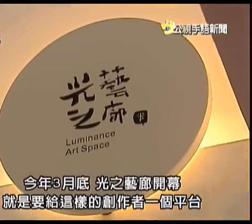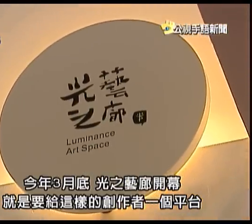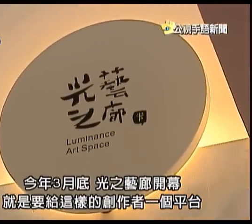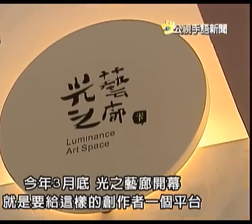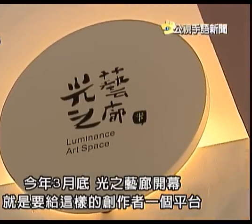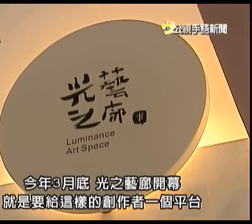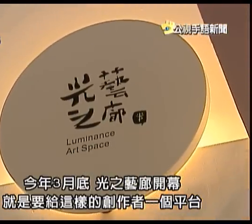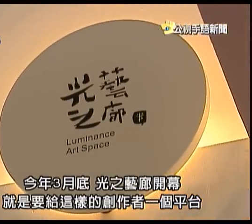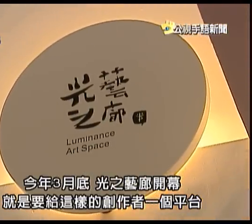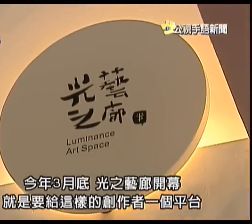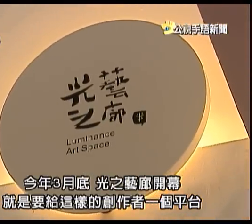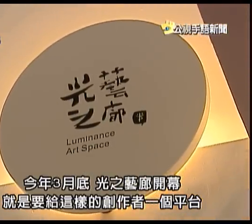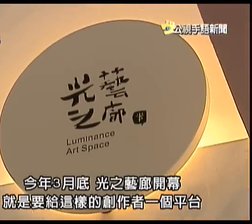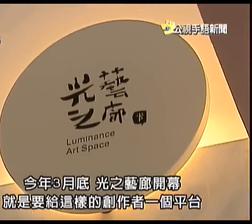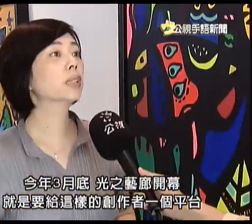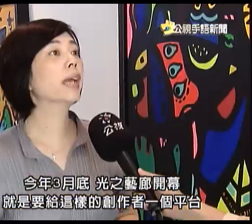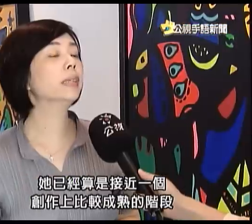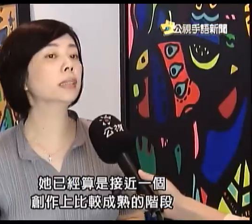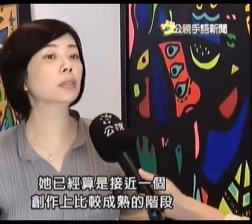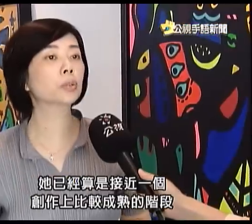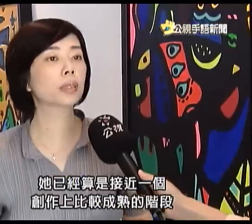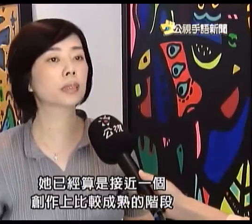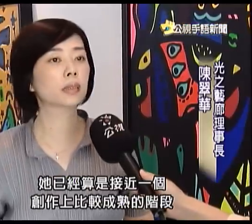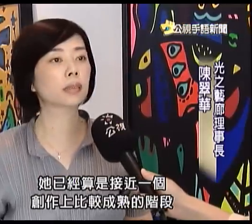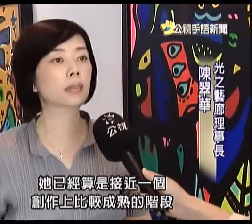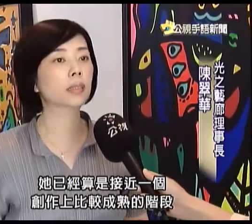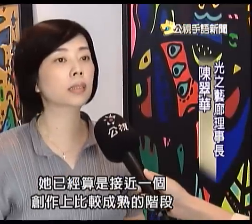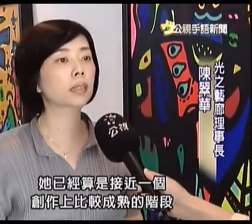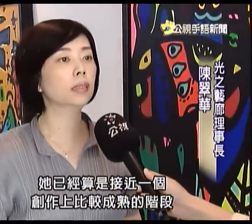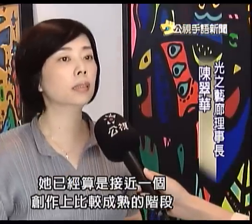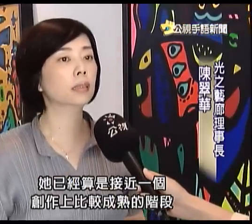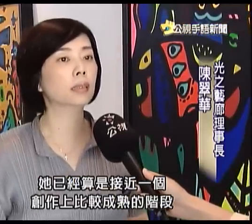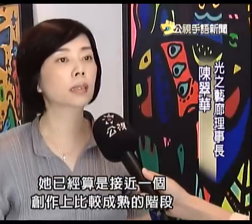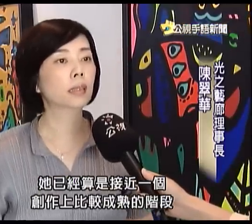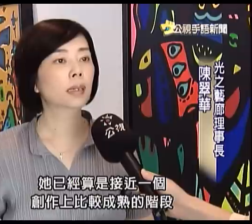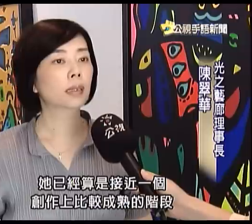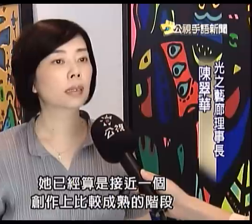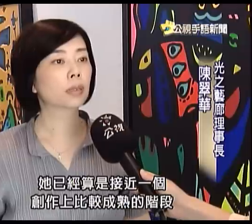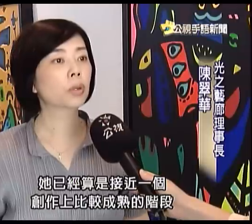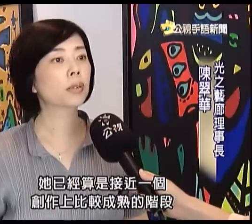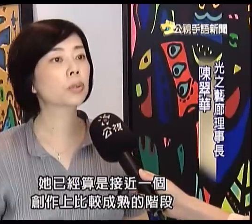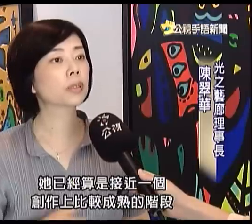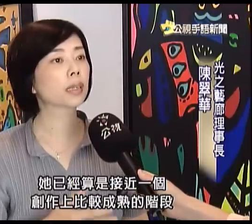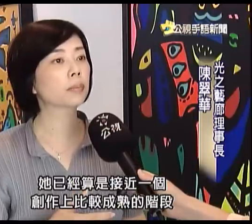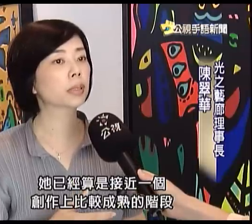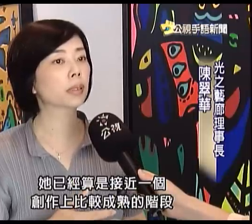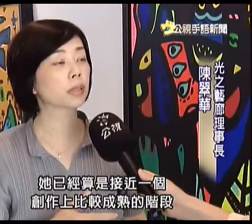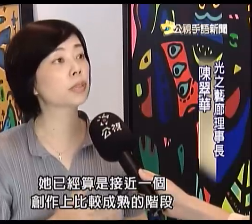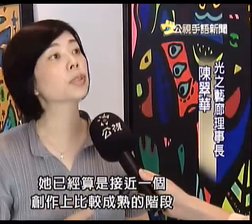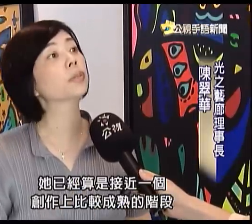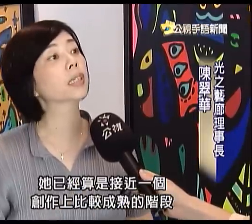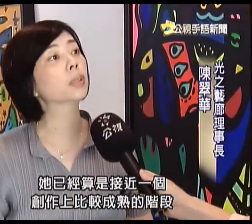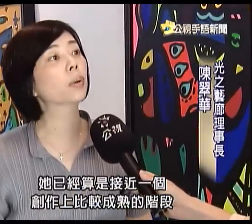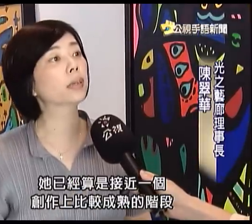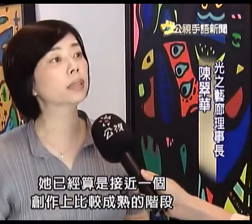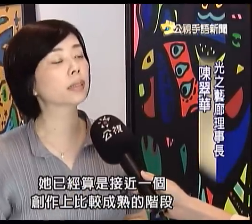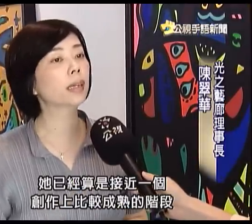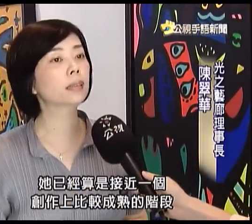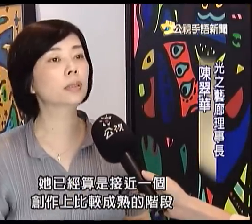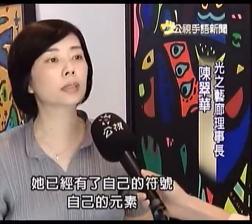者一个平台。 他已经算是接近一个创作上比较成熟阶段了，他已经有了自